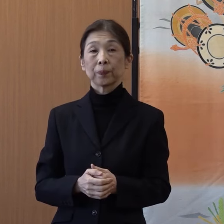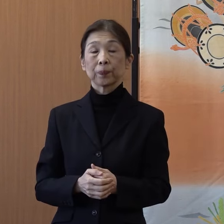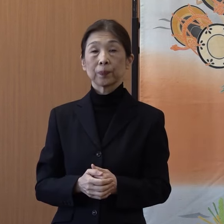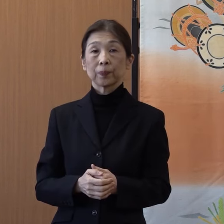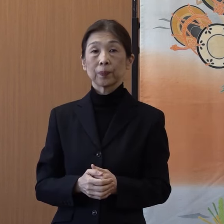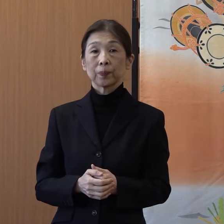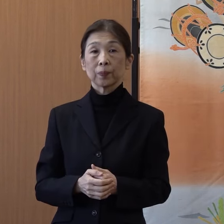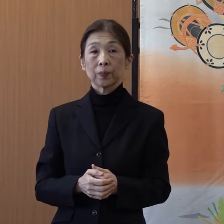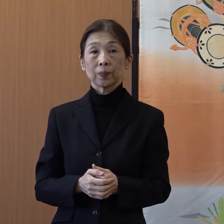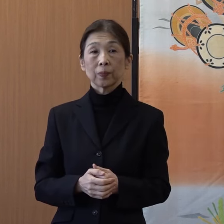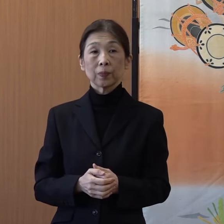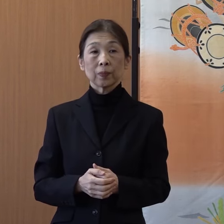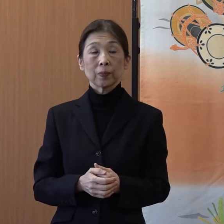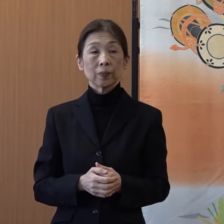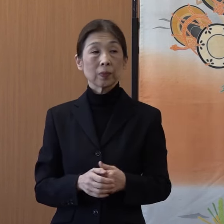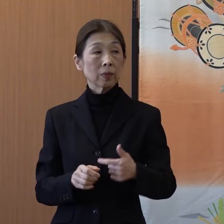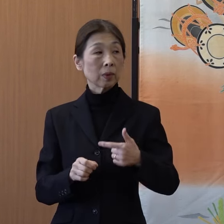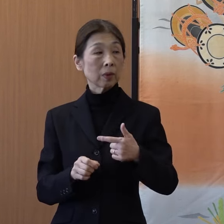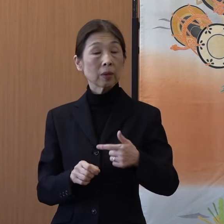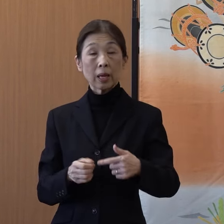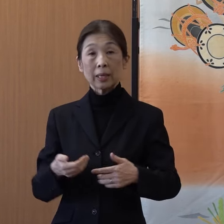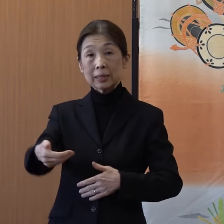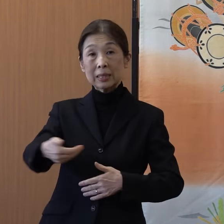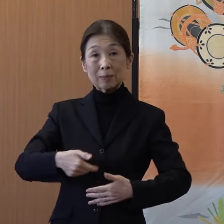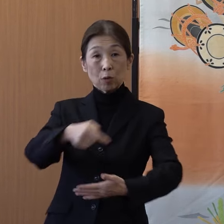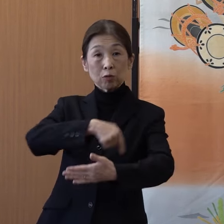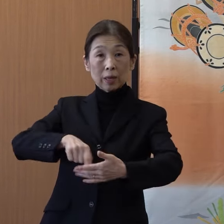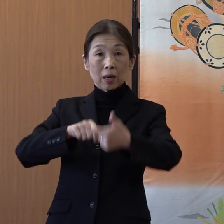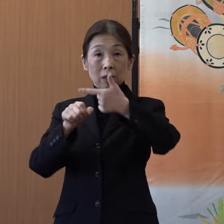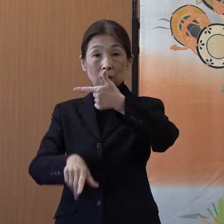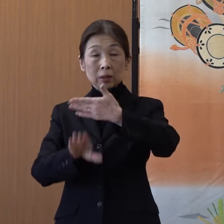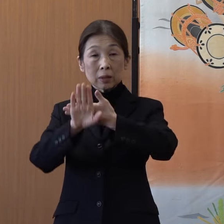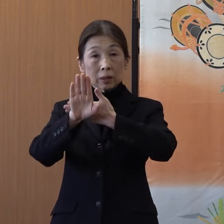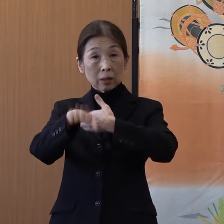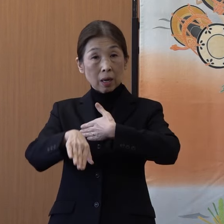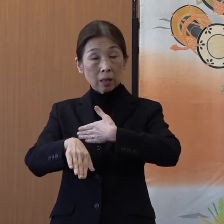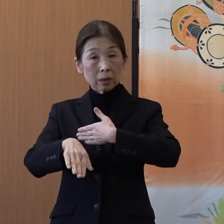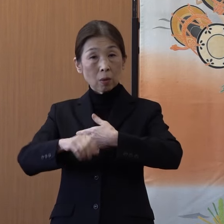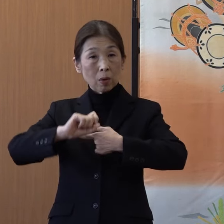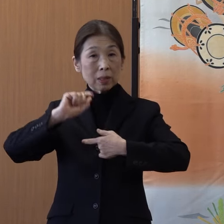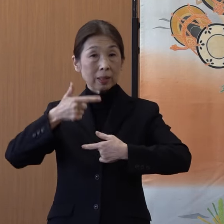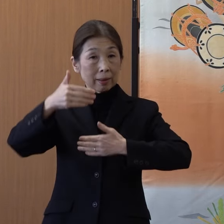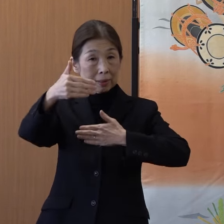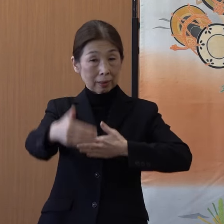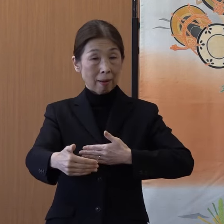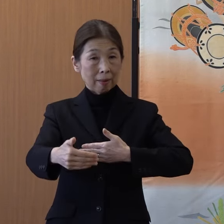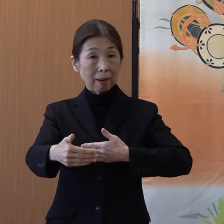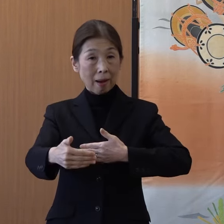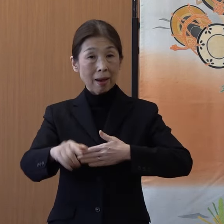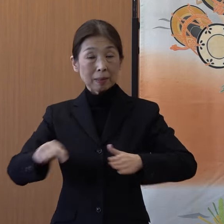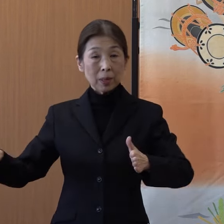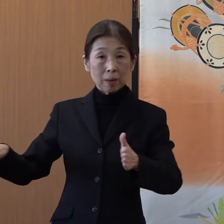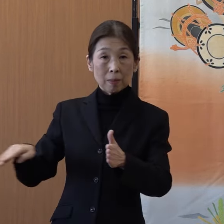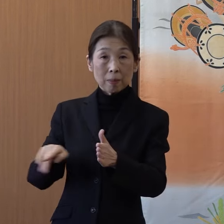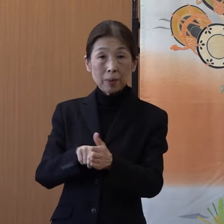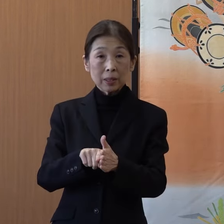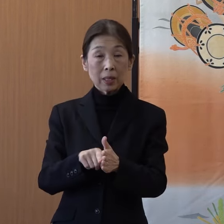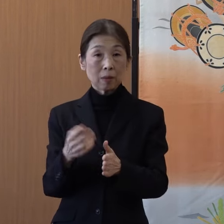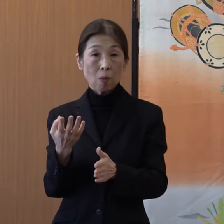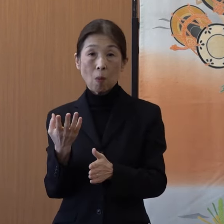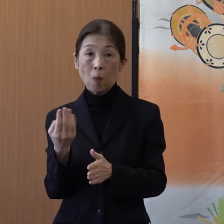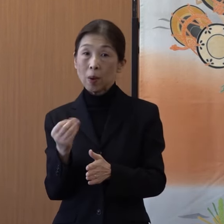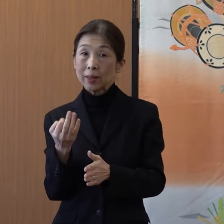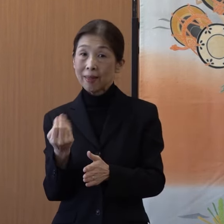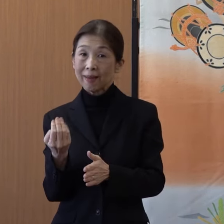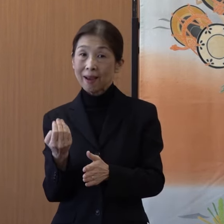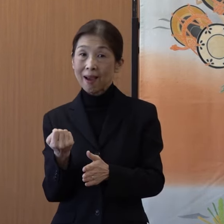これは6月1ヶ月分という形でいいか、それかこれまでかかった分という形。 ちょっ